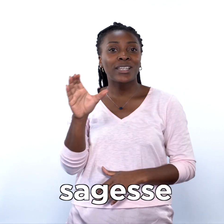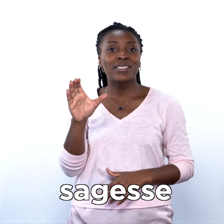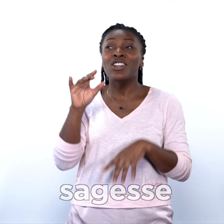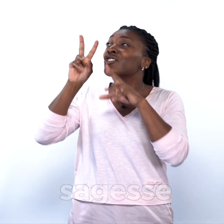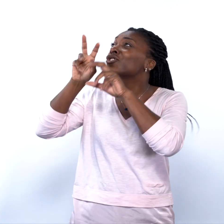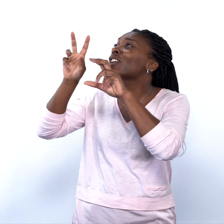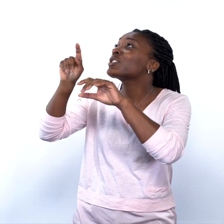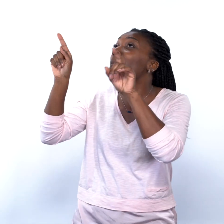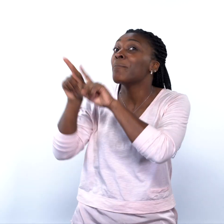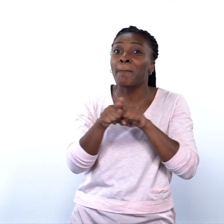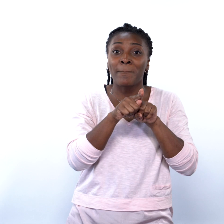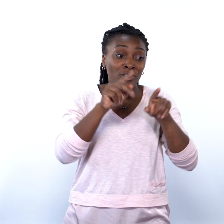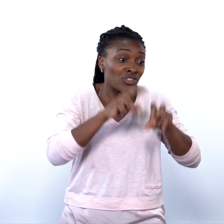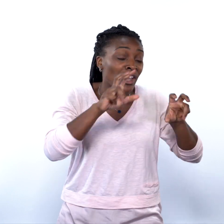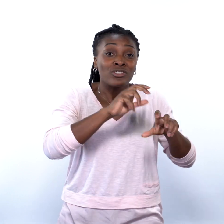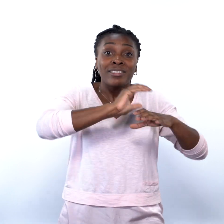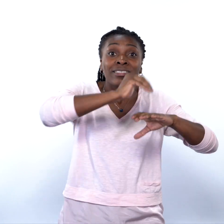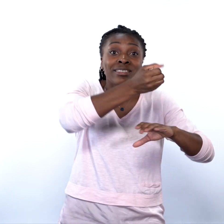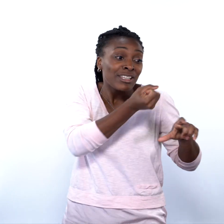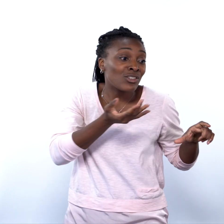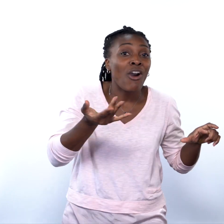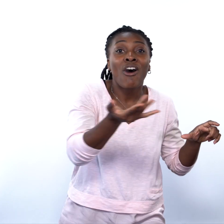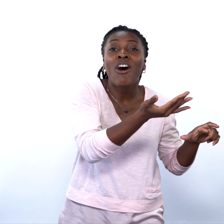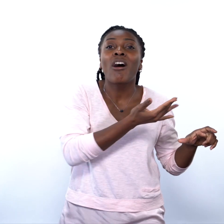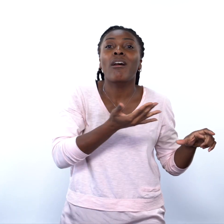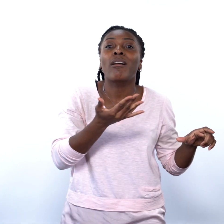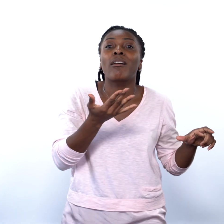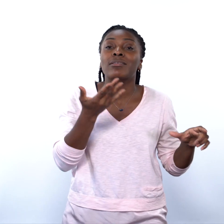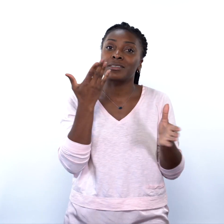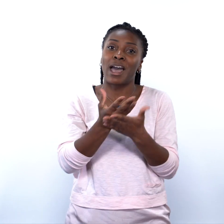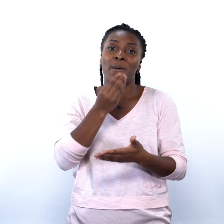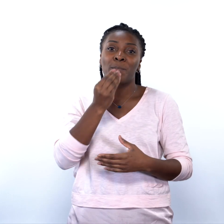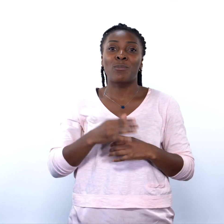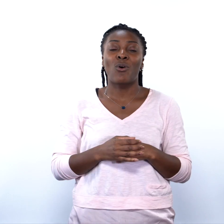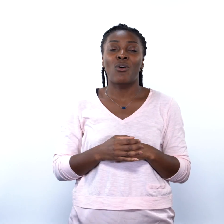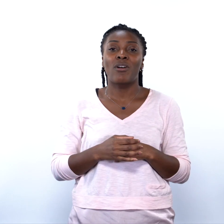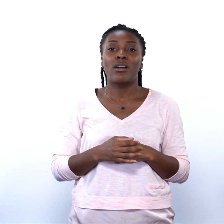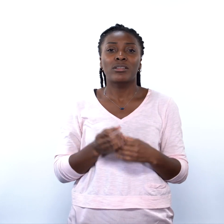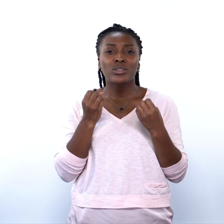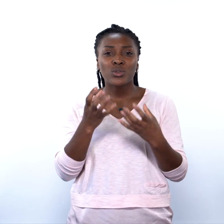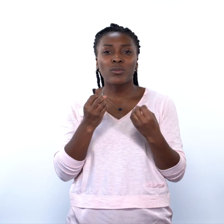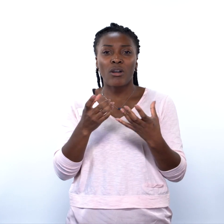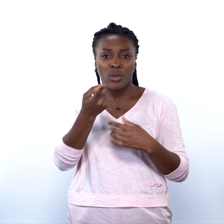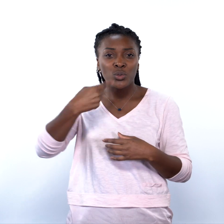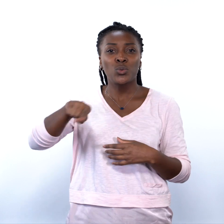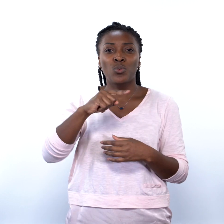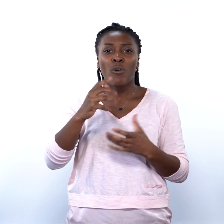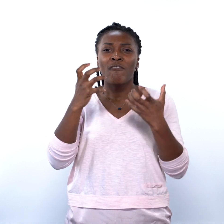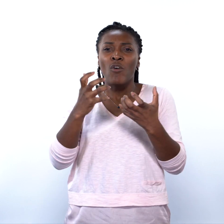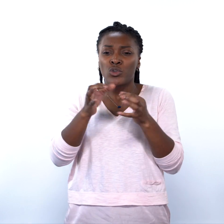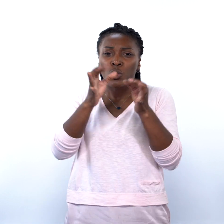on cherche un trésor. Et parfois, on cherche des solutions rapides à des problèmes